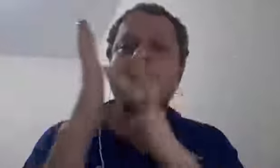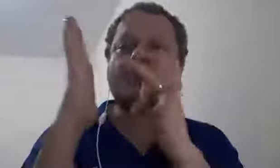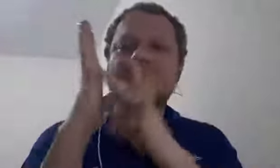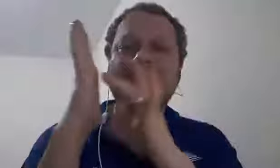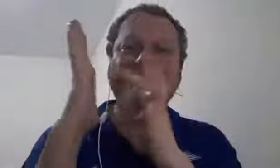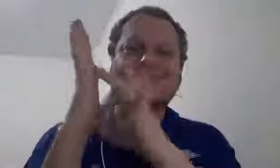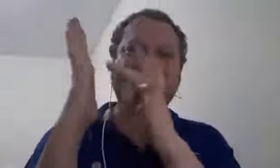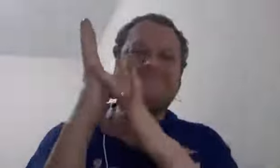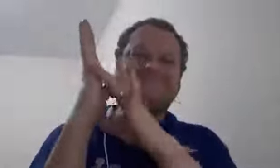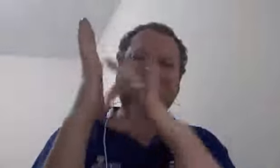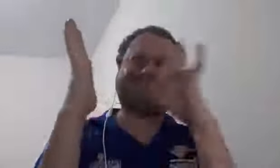consolação.